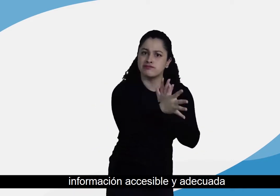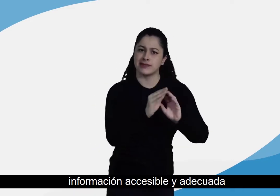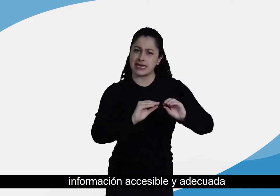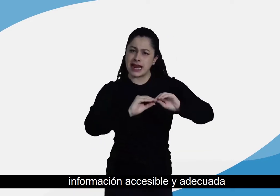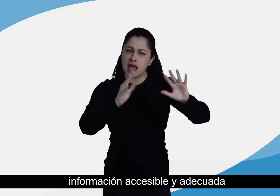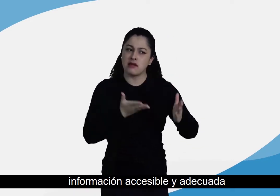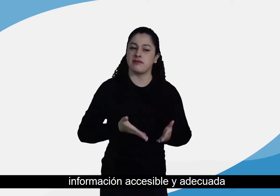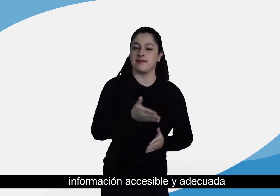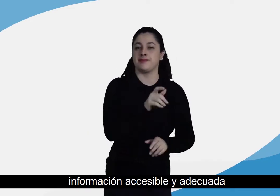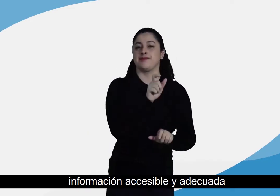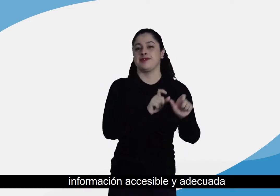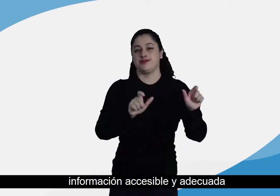accesible y adecuada.